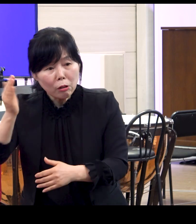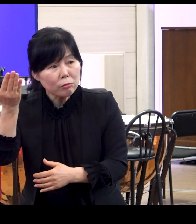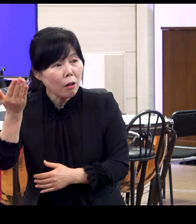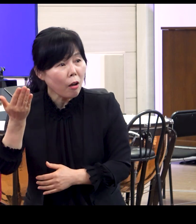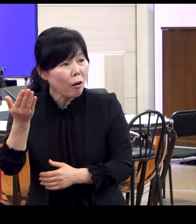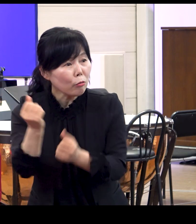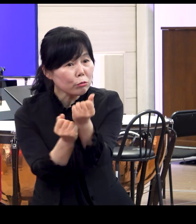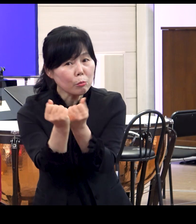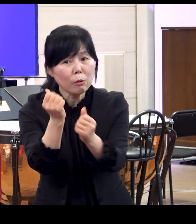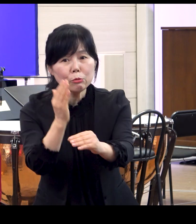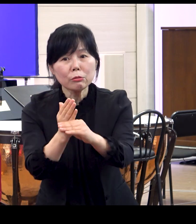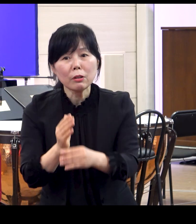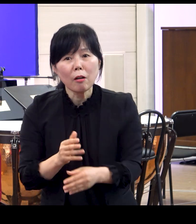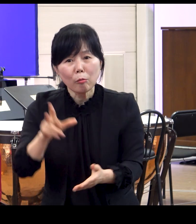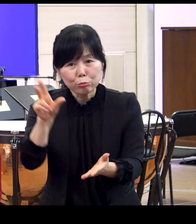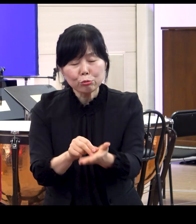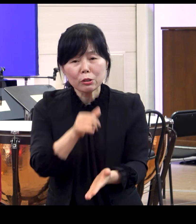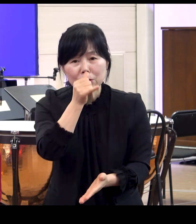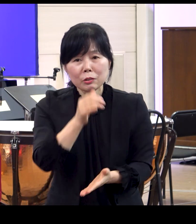되었으니까 욕망대로 행동하고